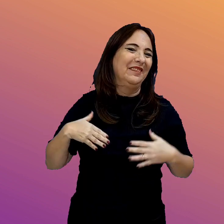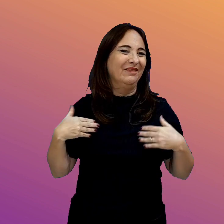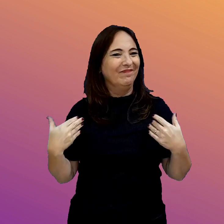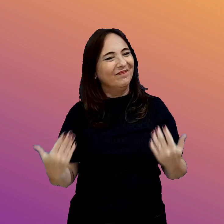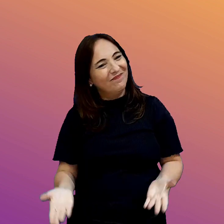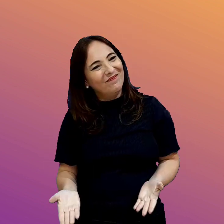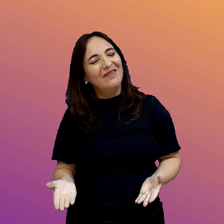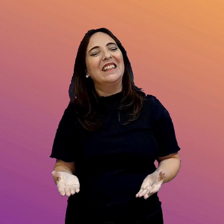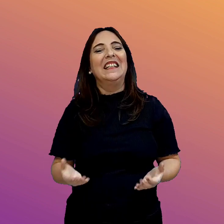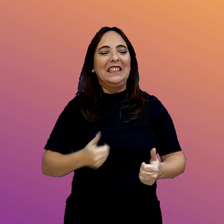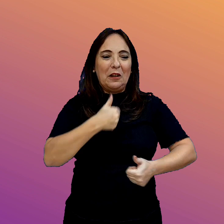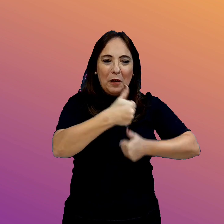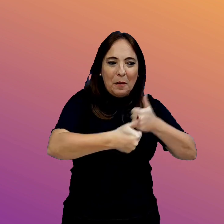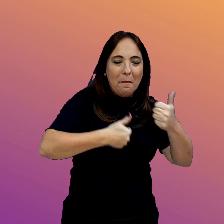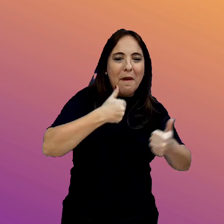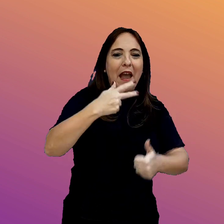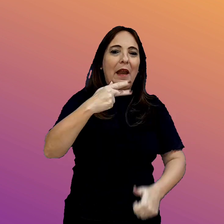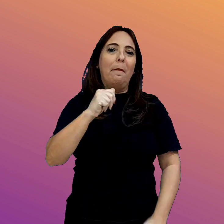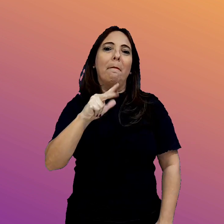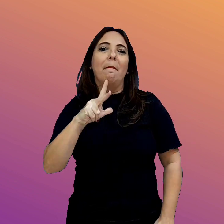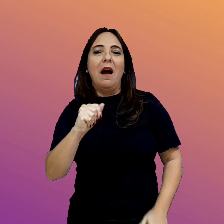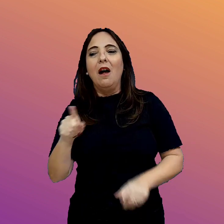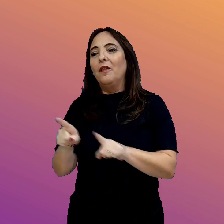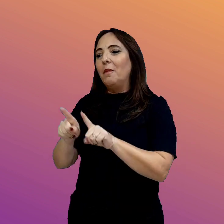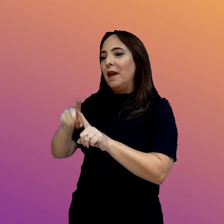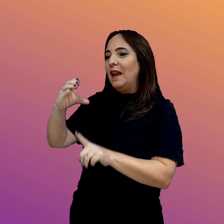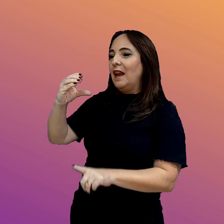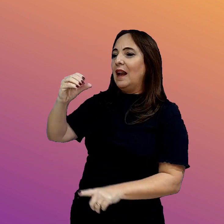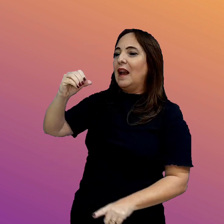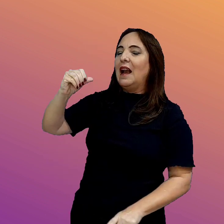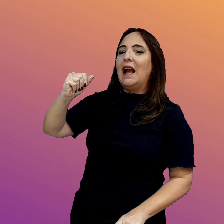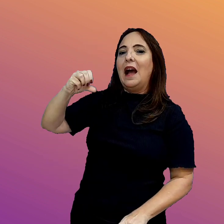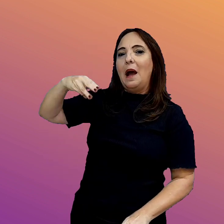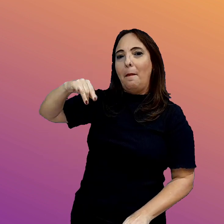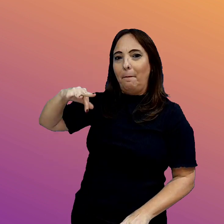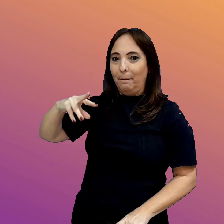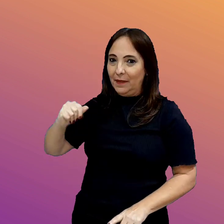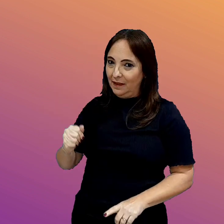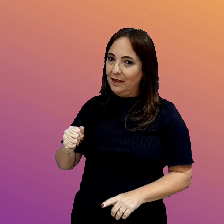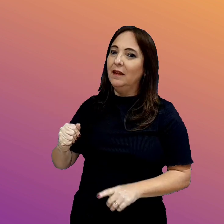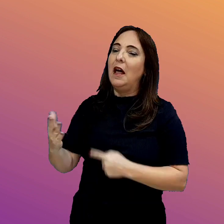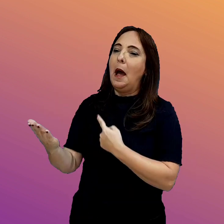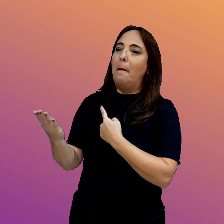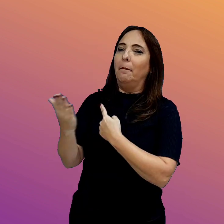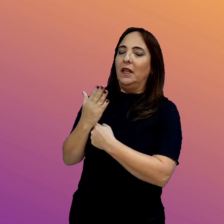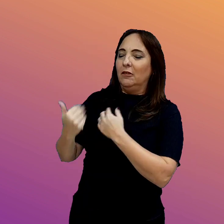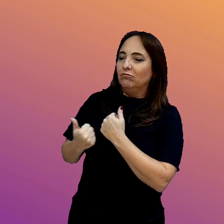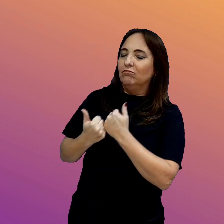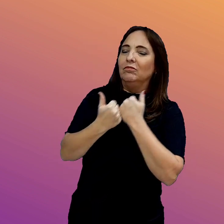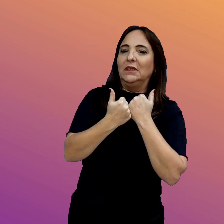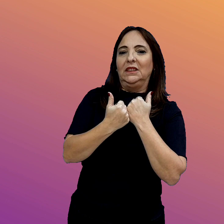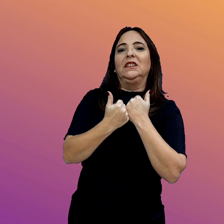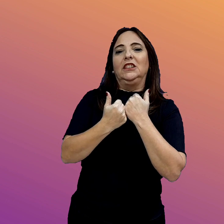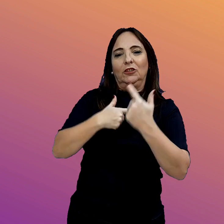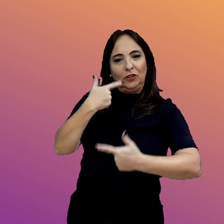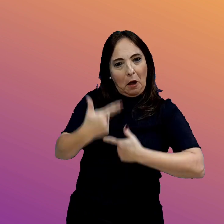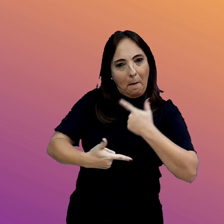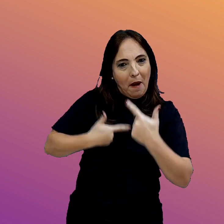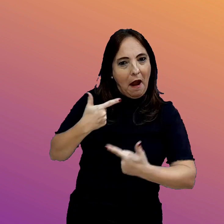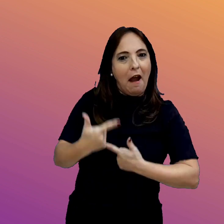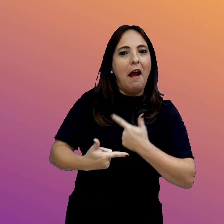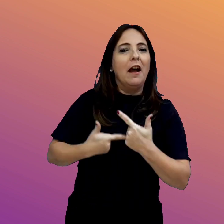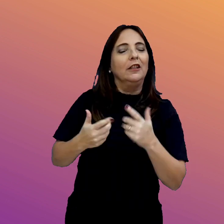Ah, meninas, tudo bem? Paulinha, Camila, minha companheira de ministério, prazer estar aqui com